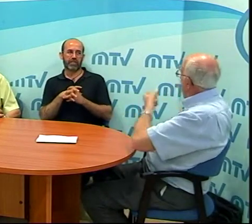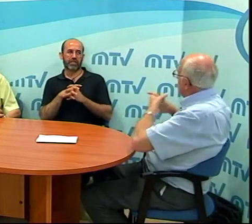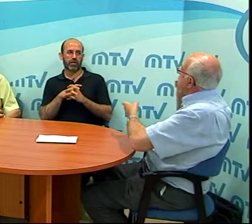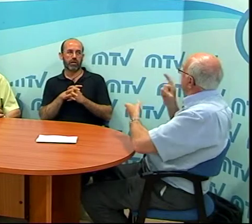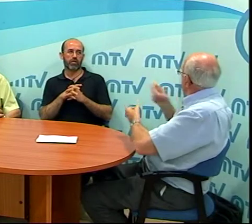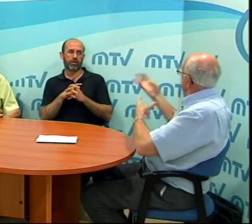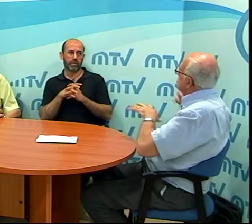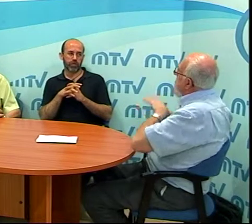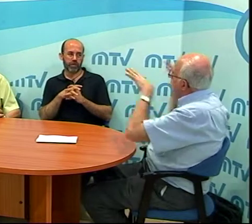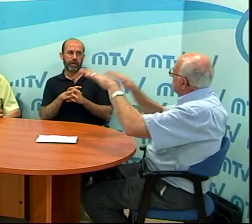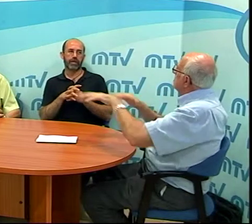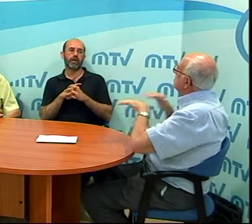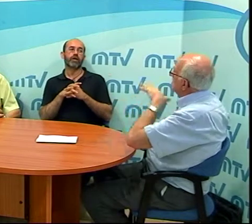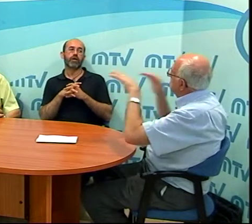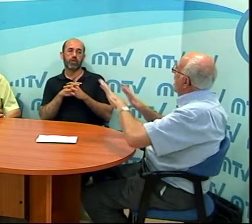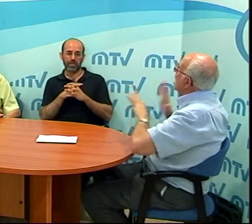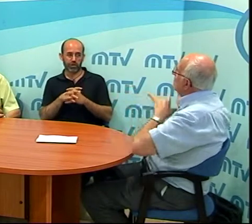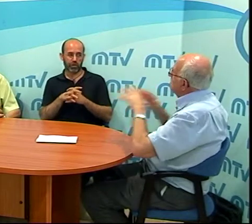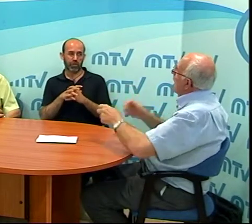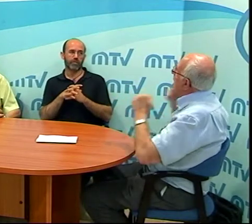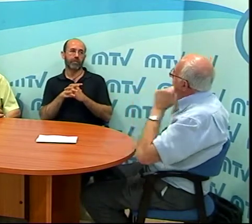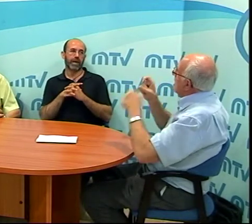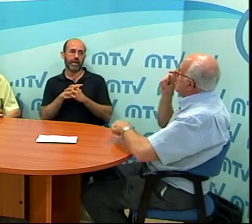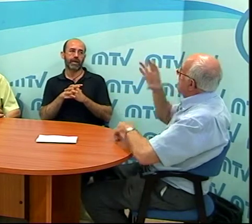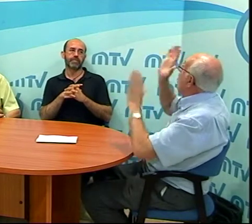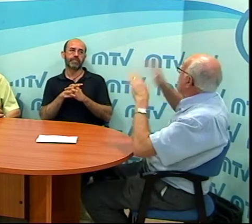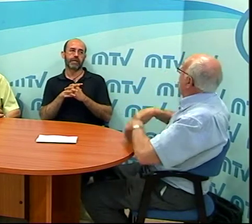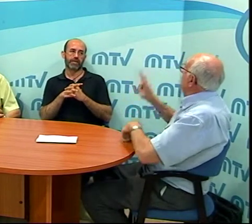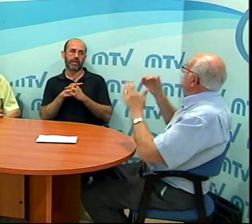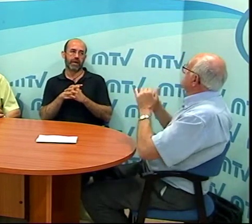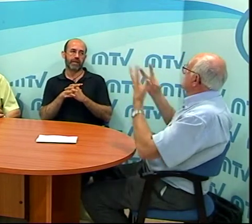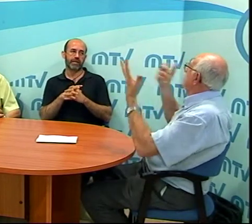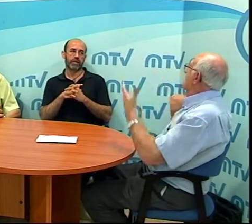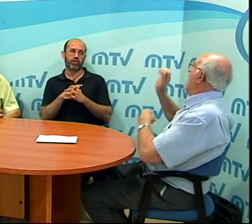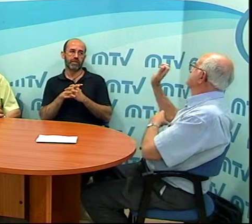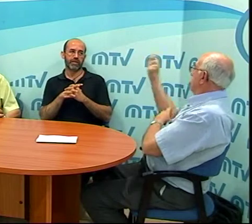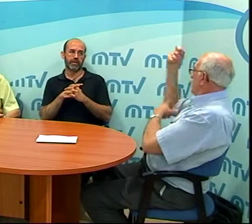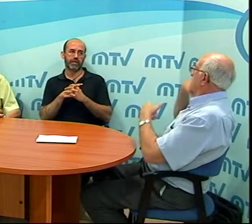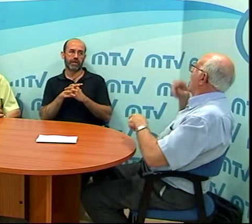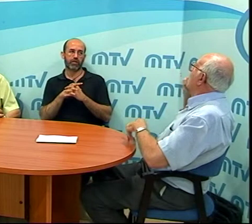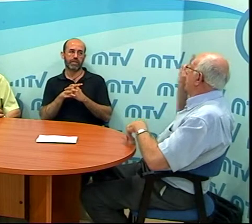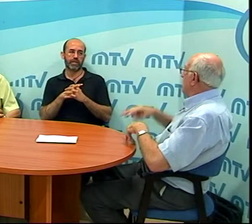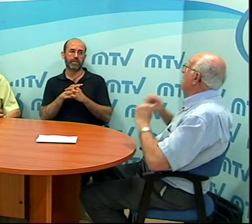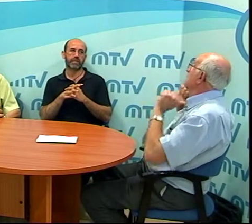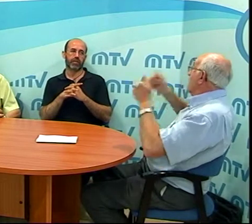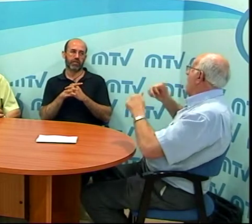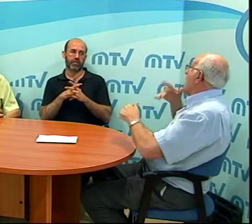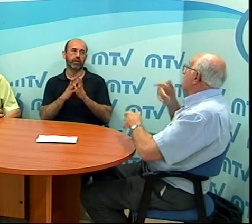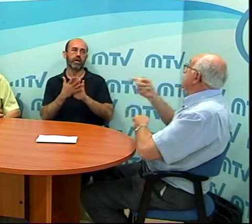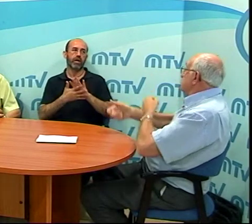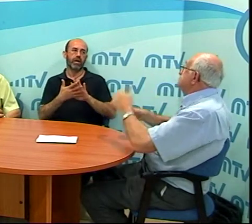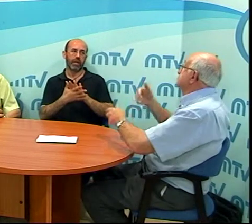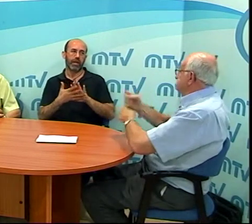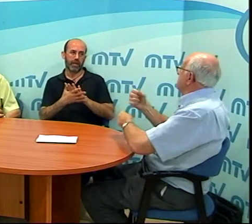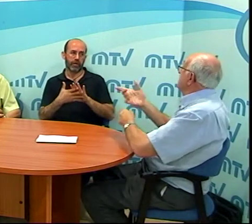a manifestaciones, he ido con mi mujer, con Más Sordos, para reivindicar el tema. De 2007 para 2007 se